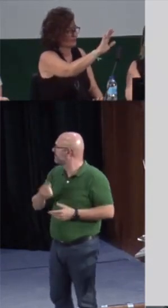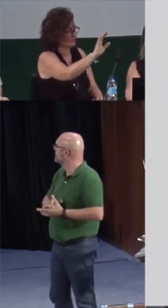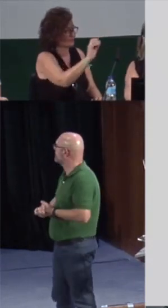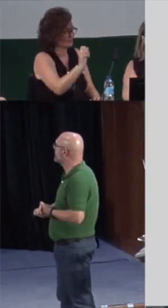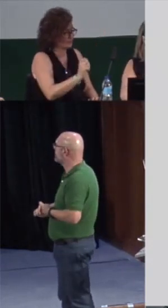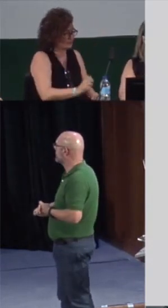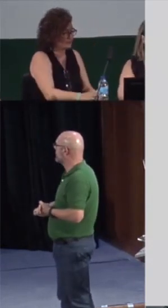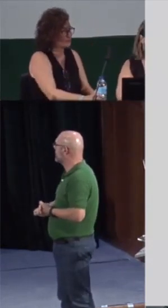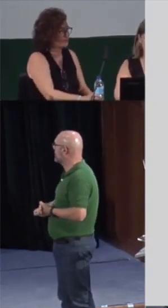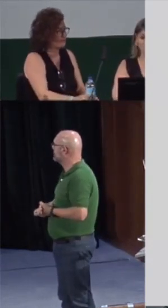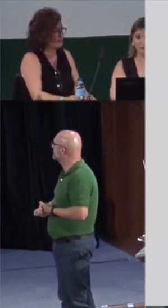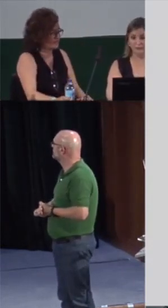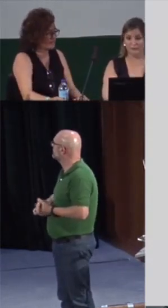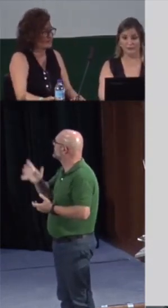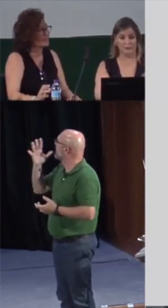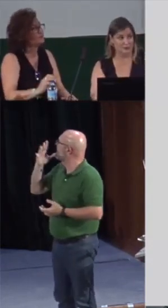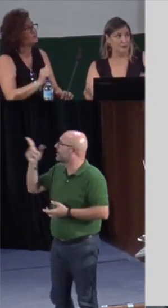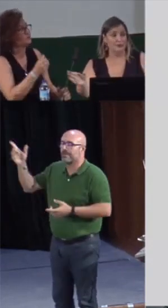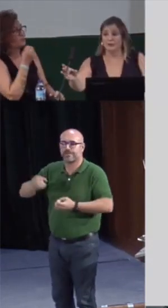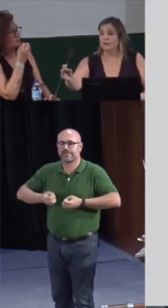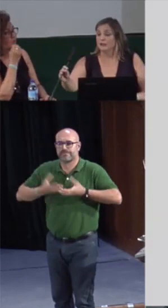Ves diciéndole por dónde. Producción.